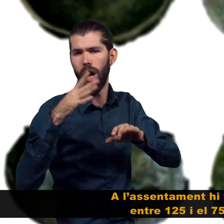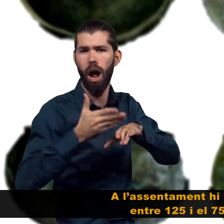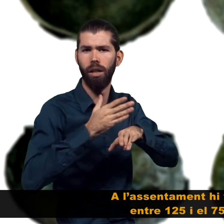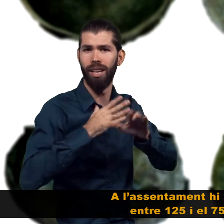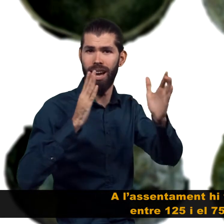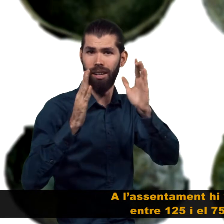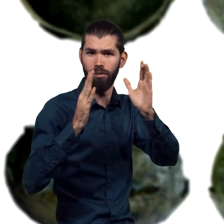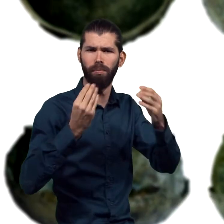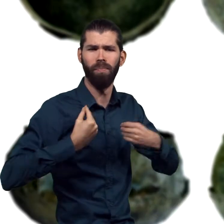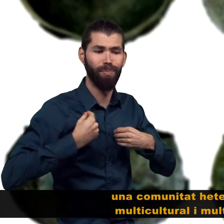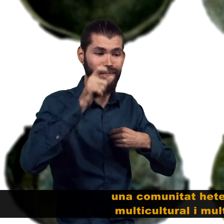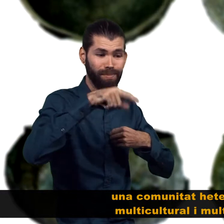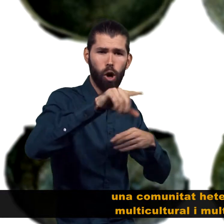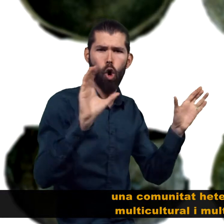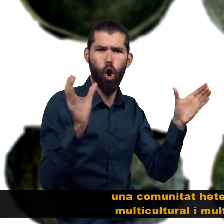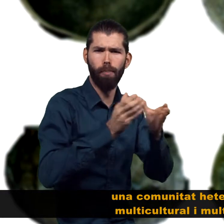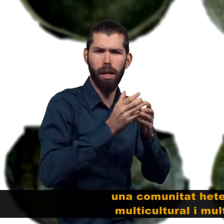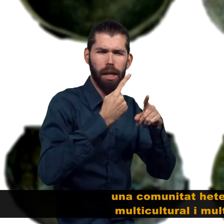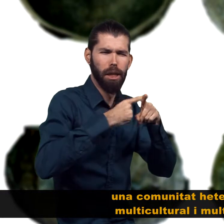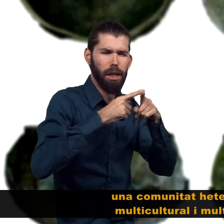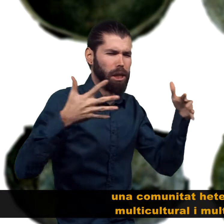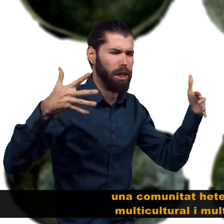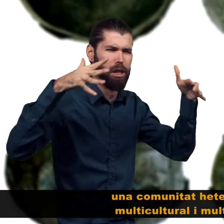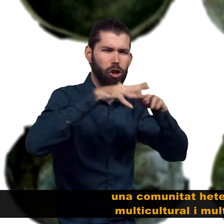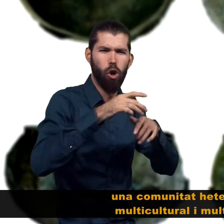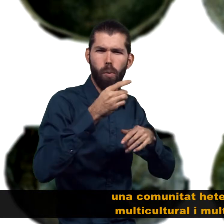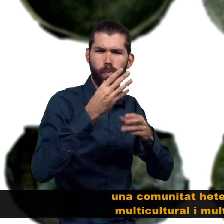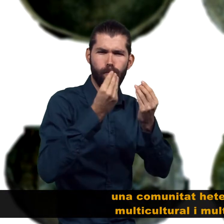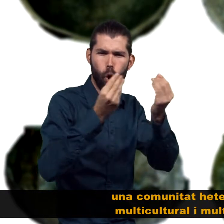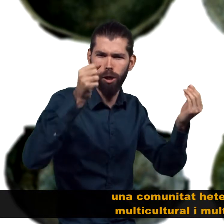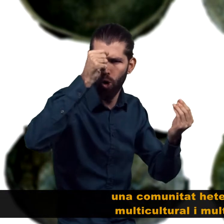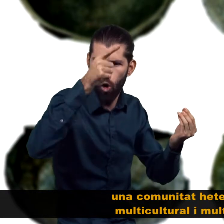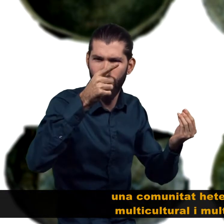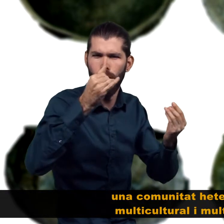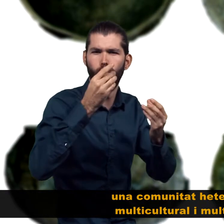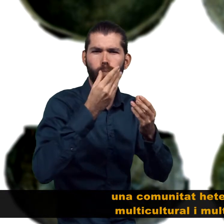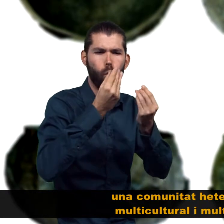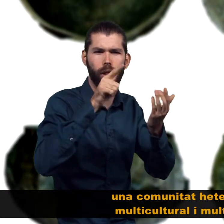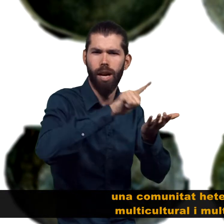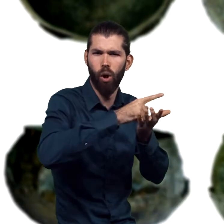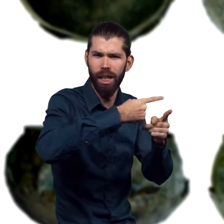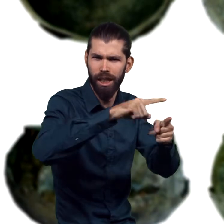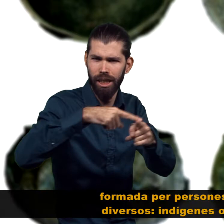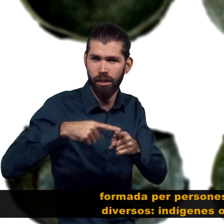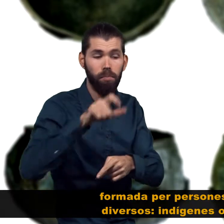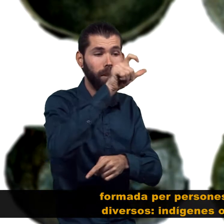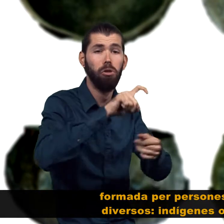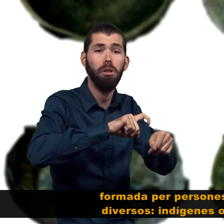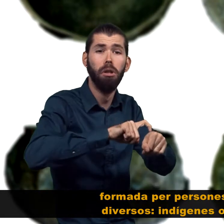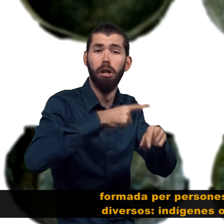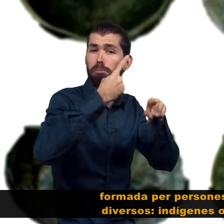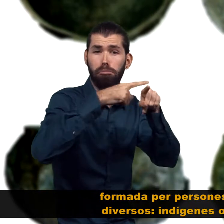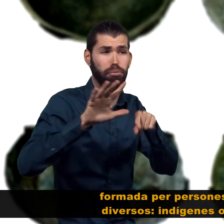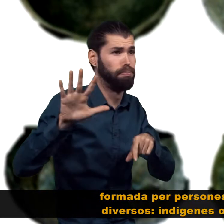75 abans d'era, una comunitat heterogènia, multicultural i multilingüe formada per persones d'orígens